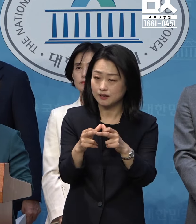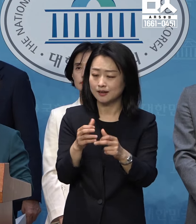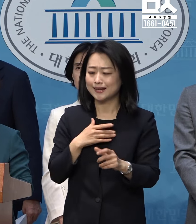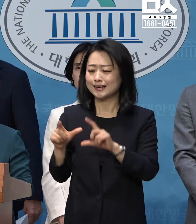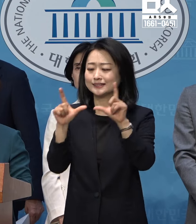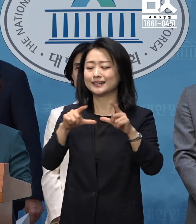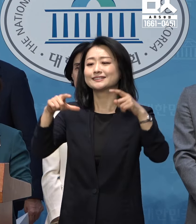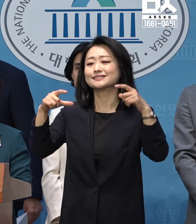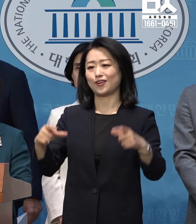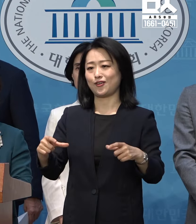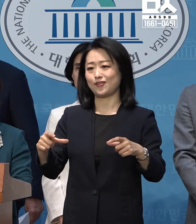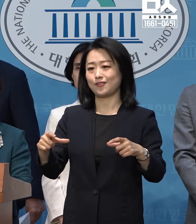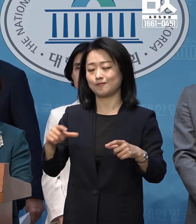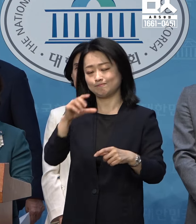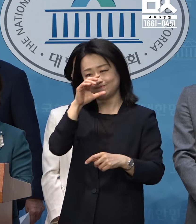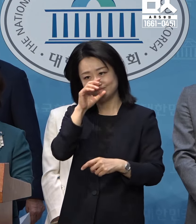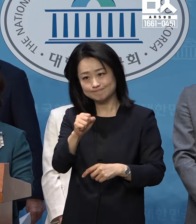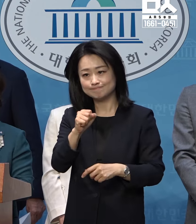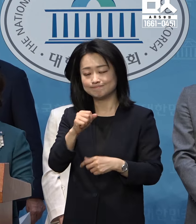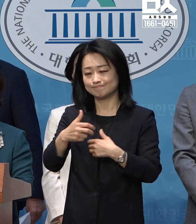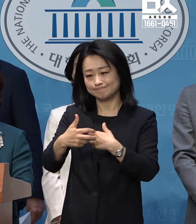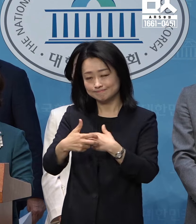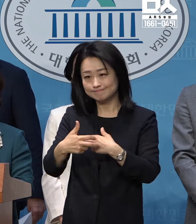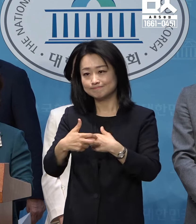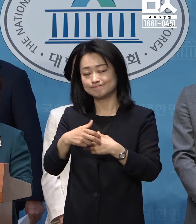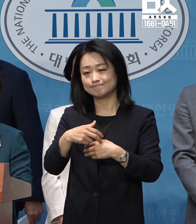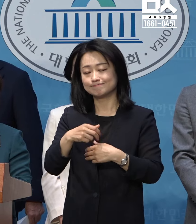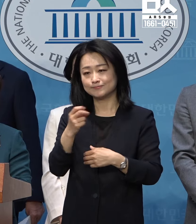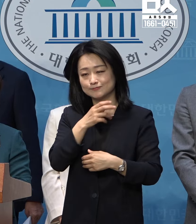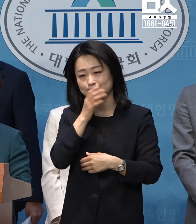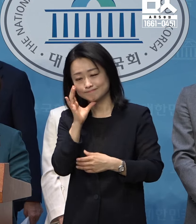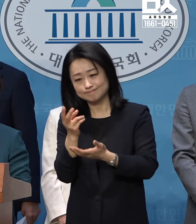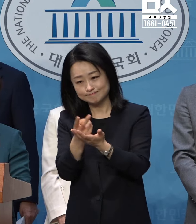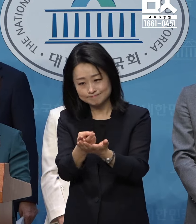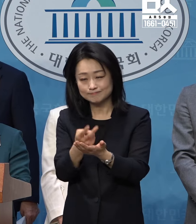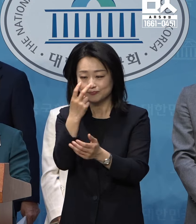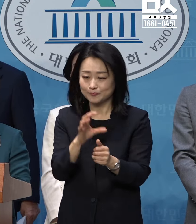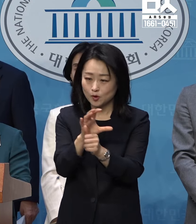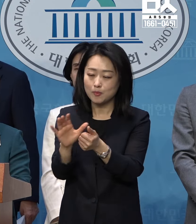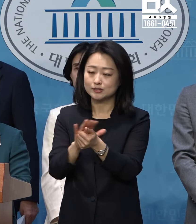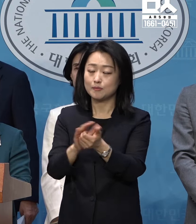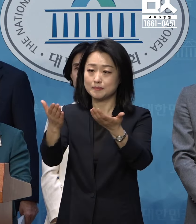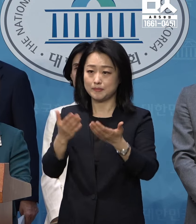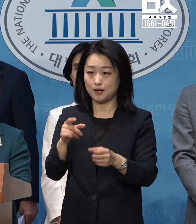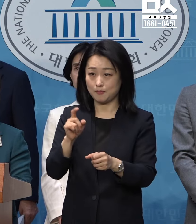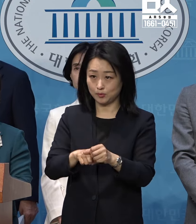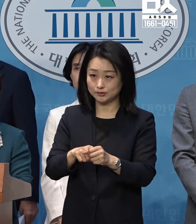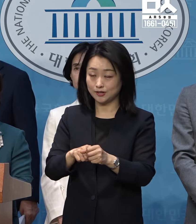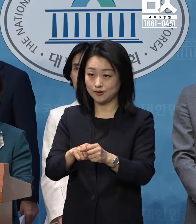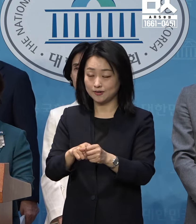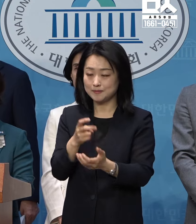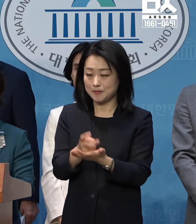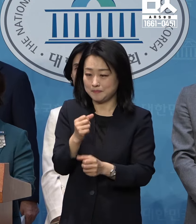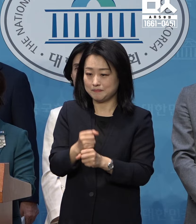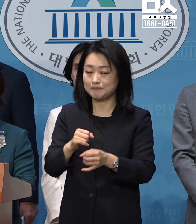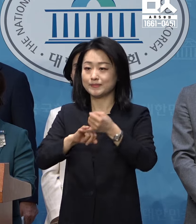사는 지역에서 질 높은 의료, 요양, 돌봄 서비스를 받을 수 있도록 하겠습니다.